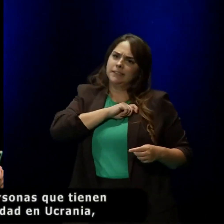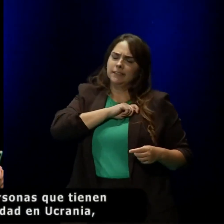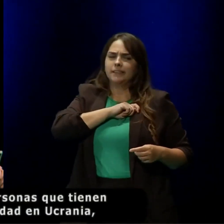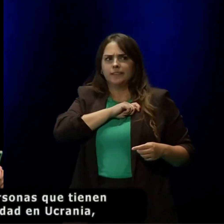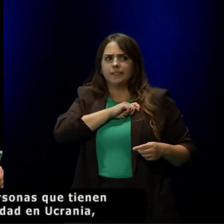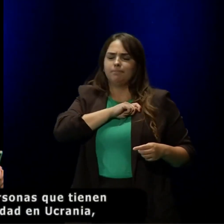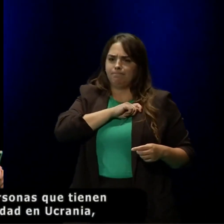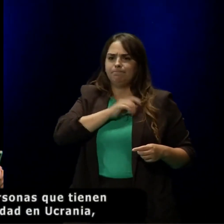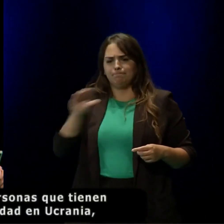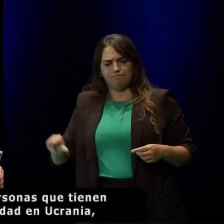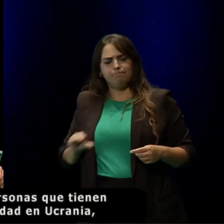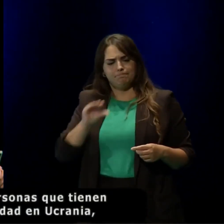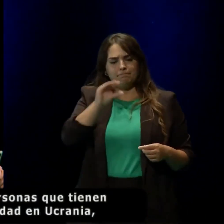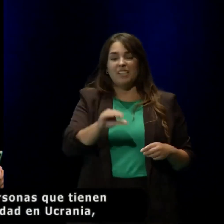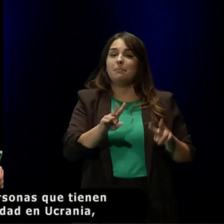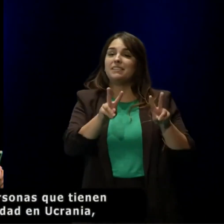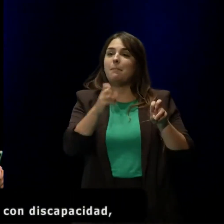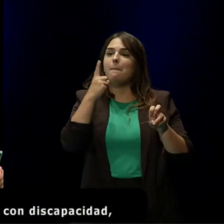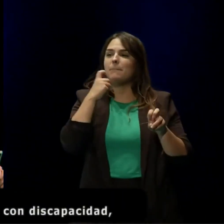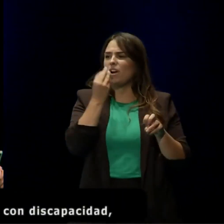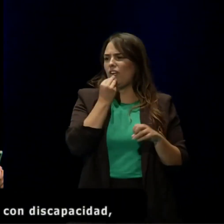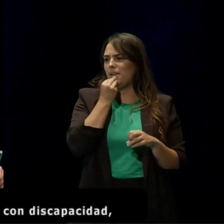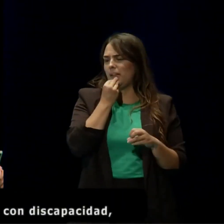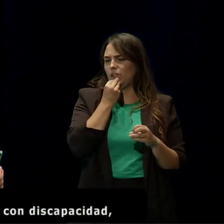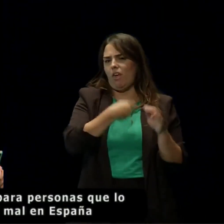en banco de alimentos.